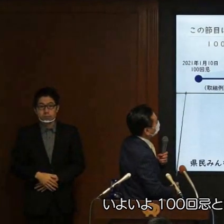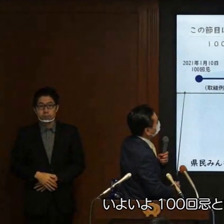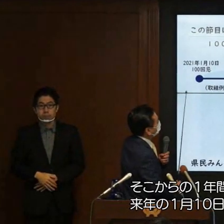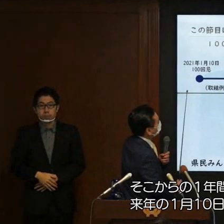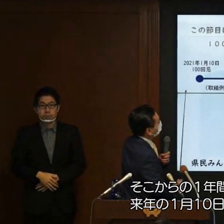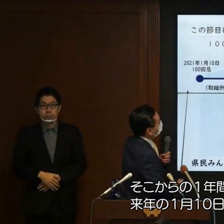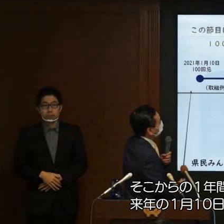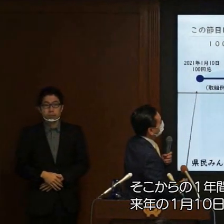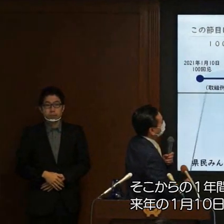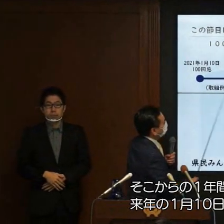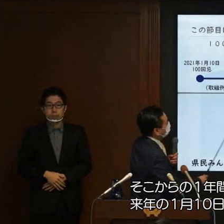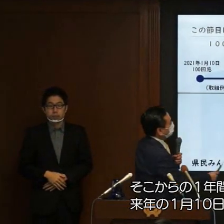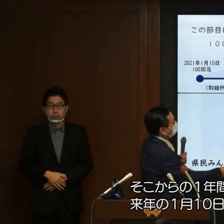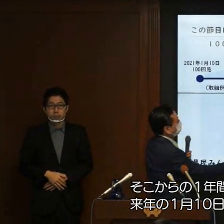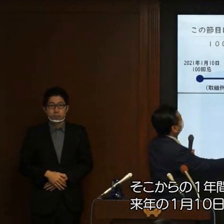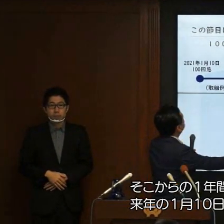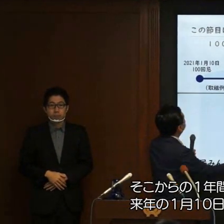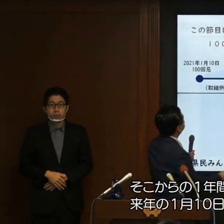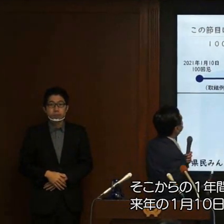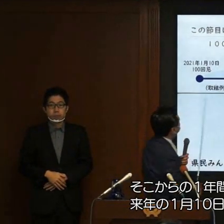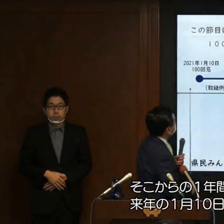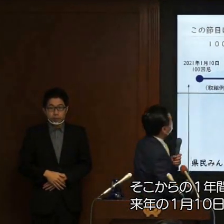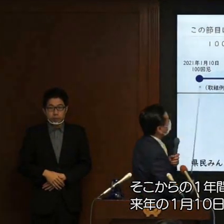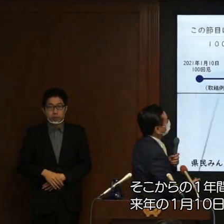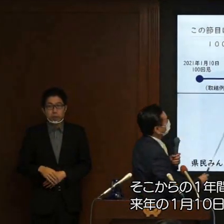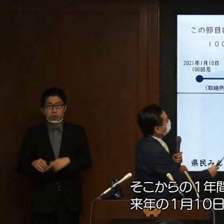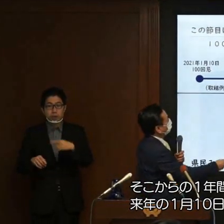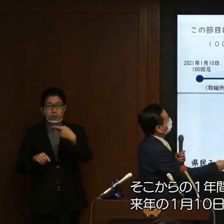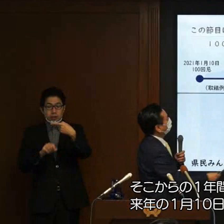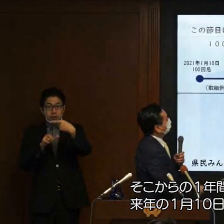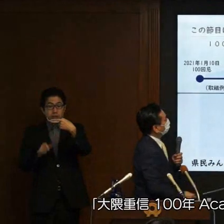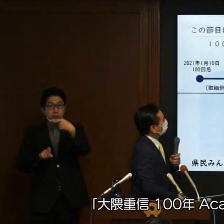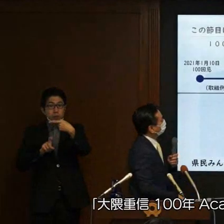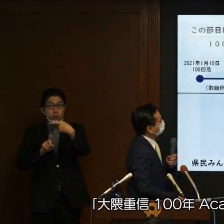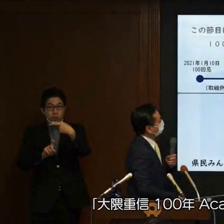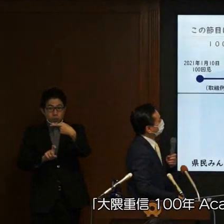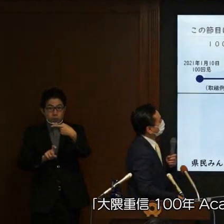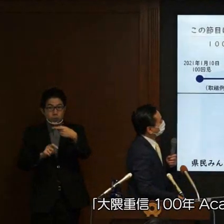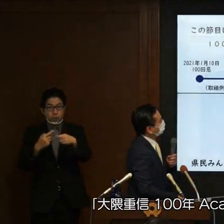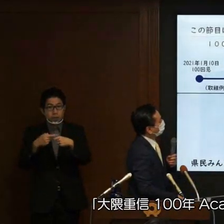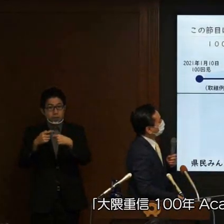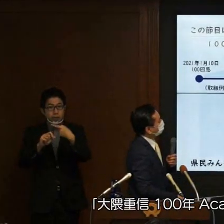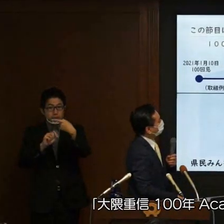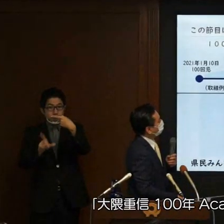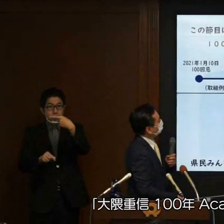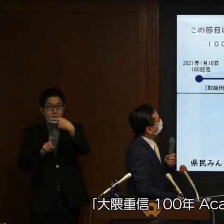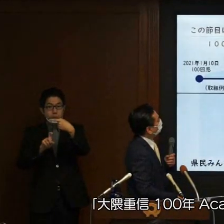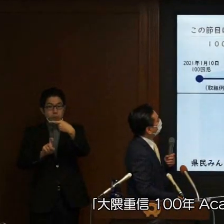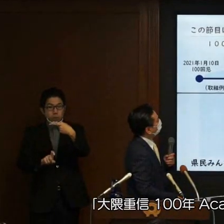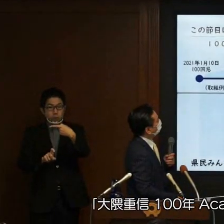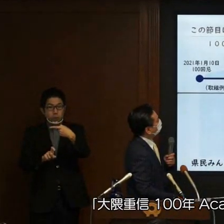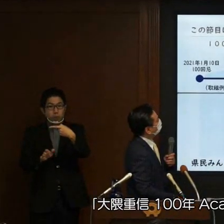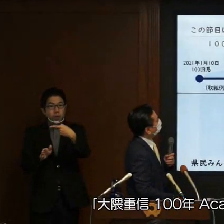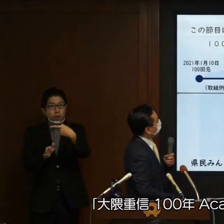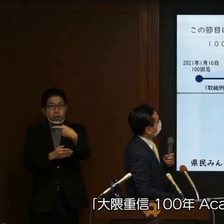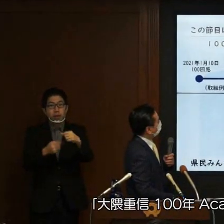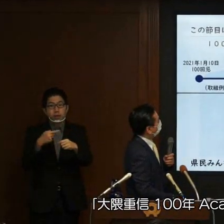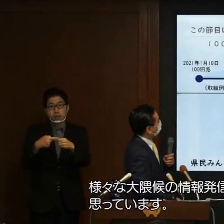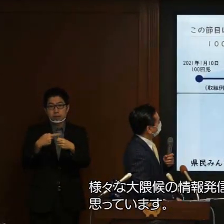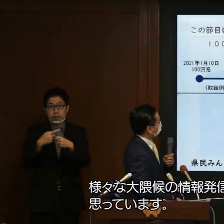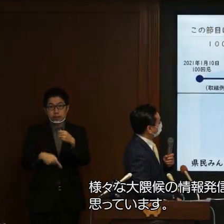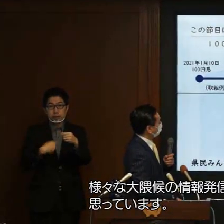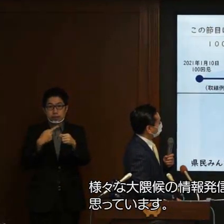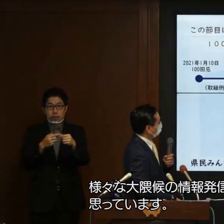ということなので、そこからの1年間、来年の1月10日からの1年間を大隈重信100年アカデミアということ